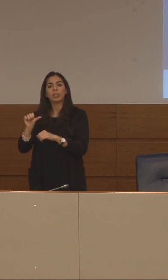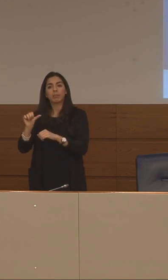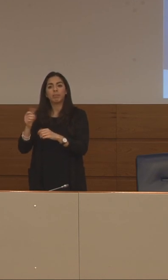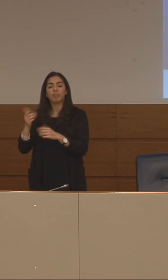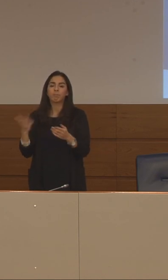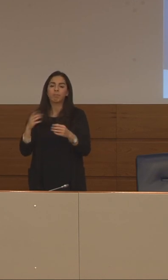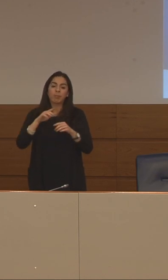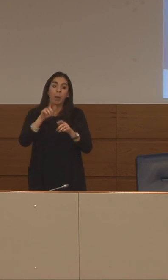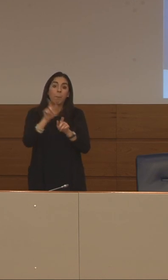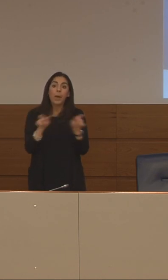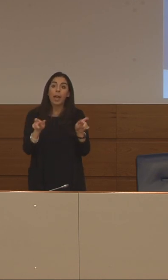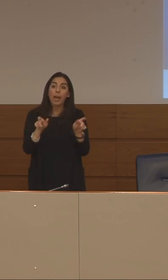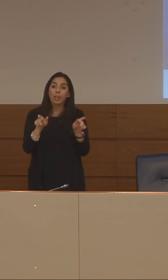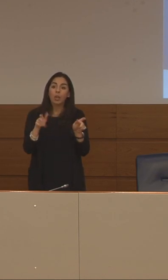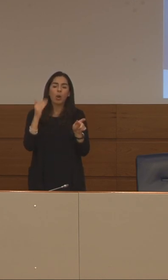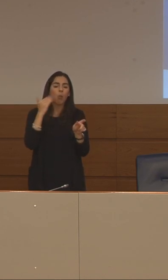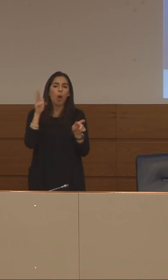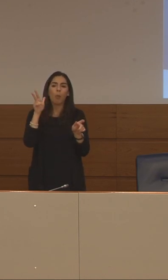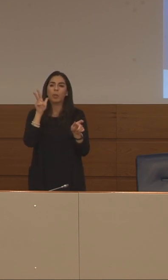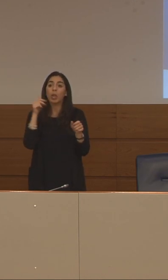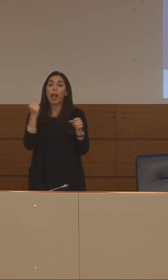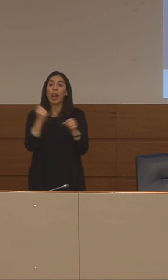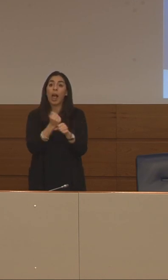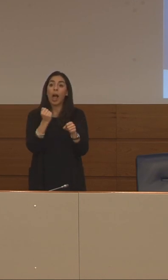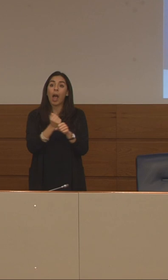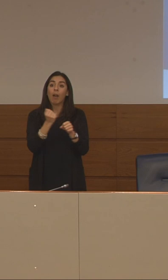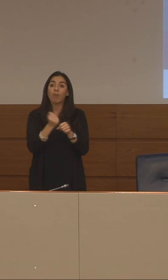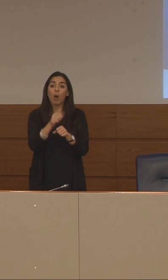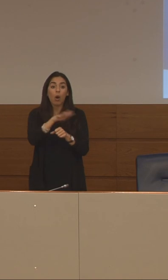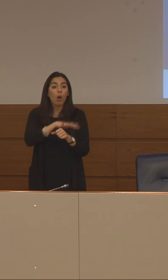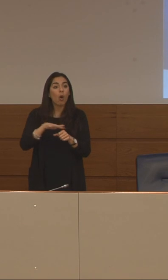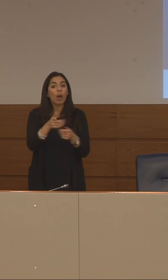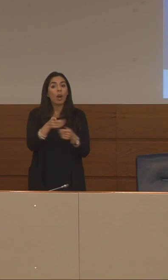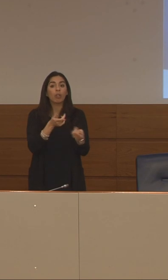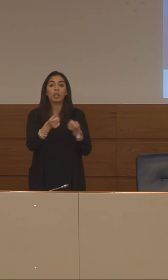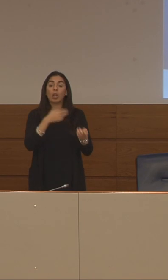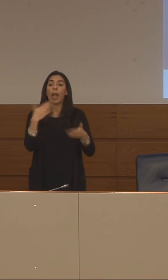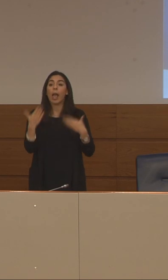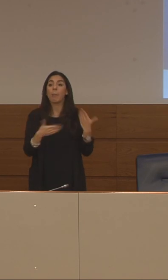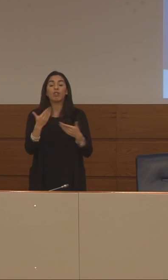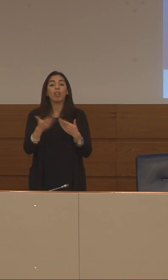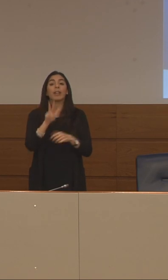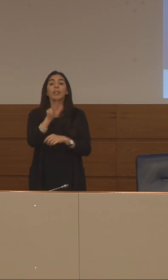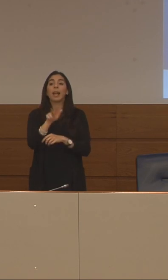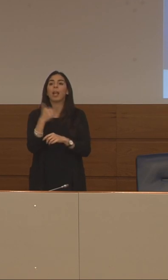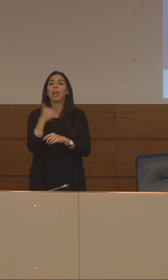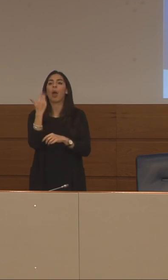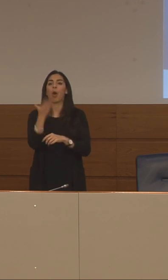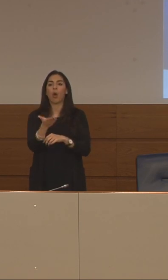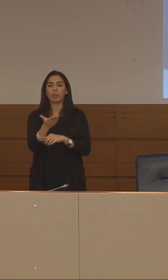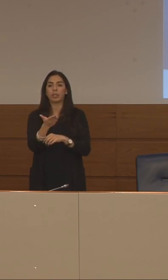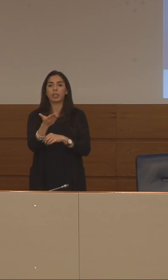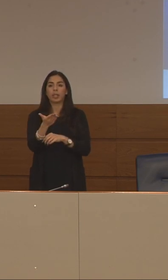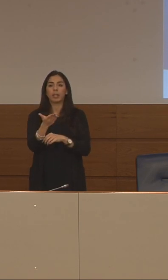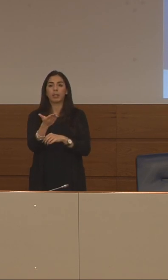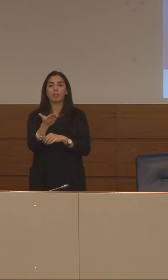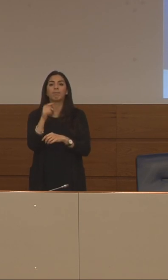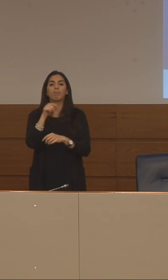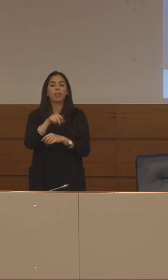gli uomini alle donne impiegate nella gestione dell'emergenza qui conteggiamo i